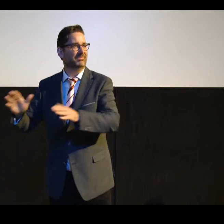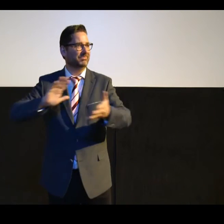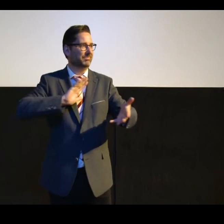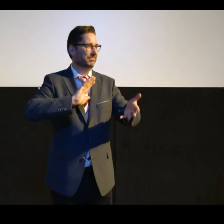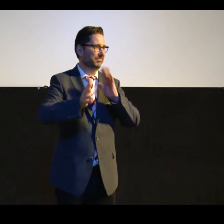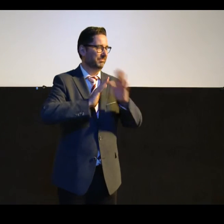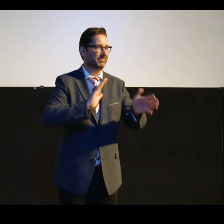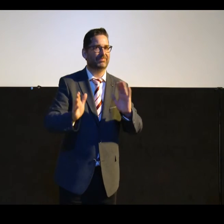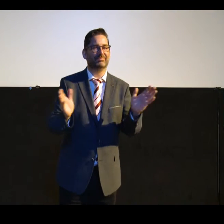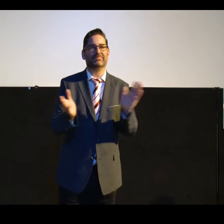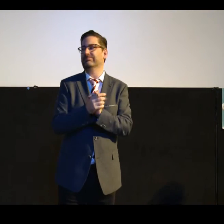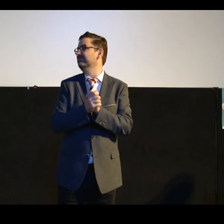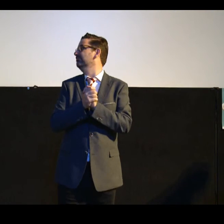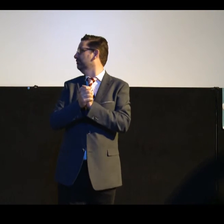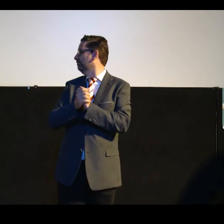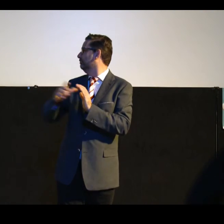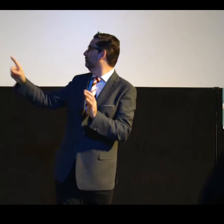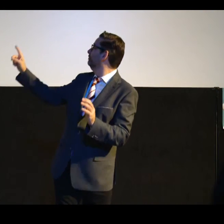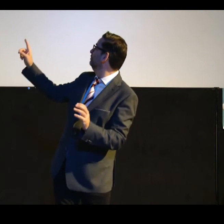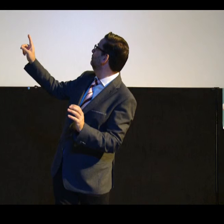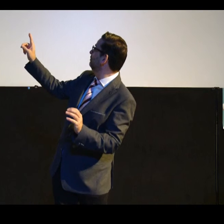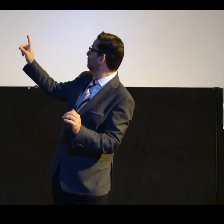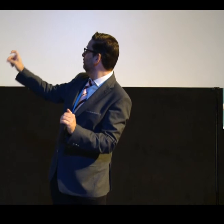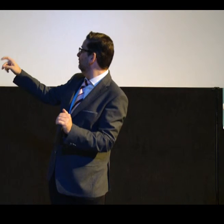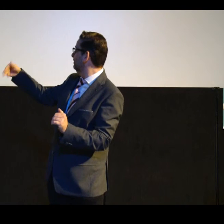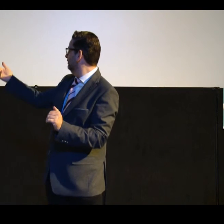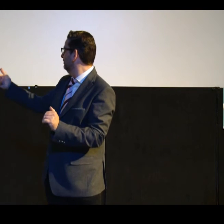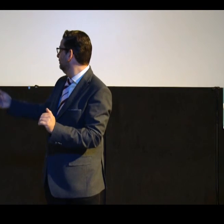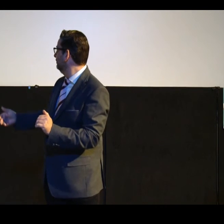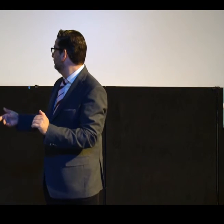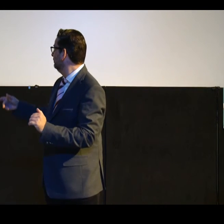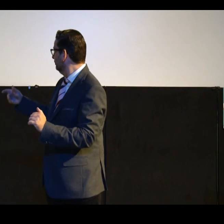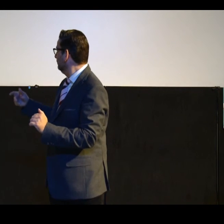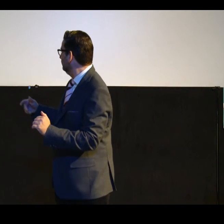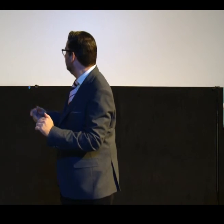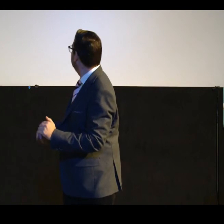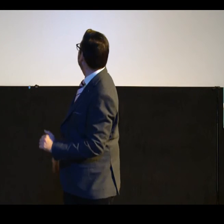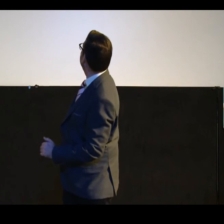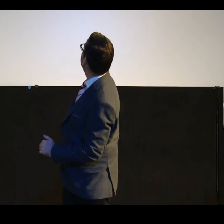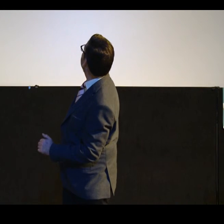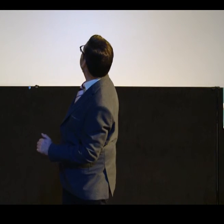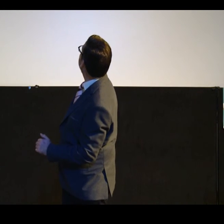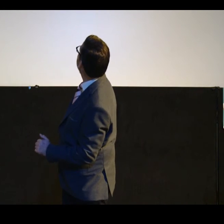Todos los representantes de los miembros con sus diferentes lenguas de signos.